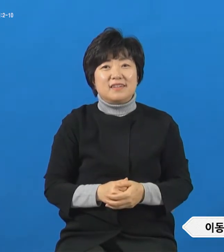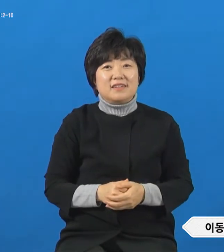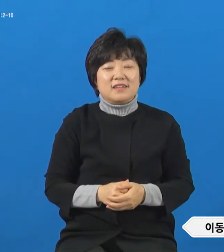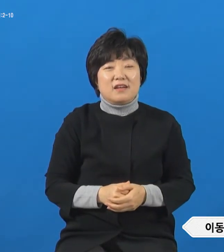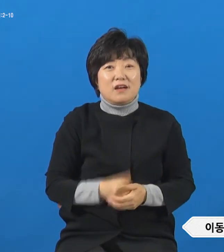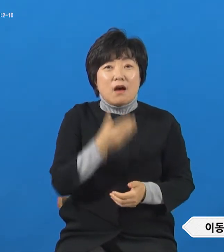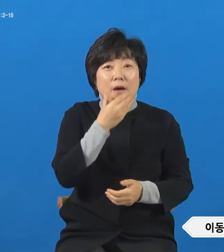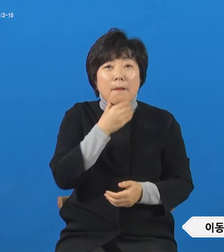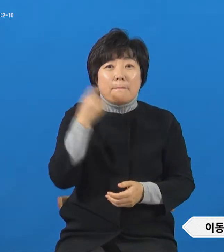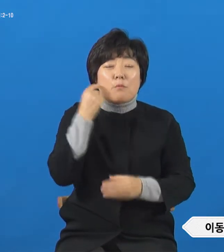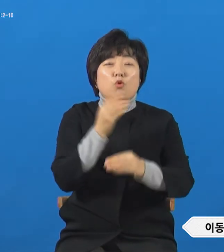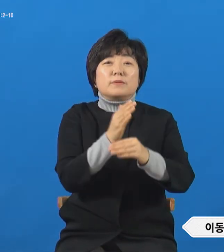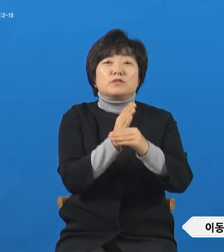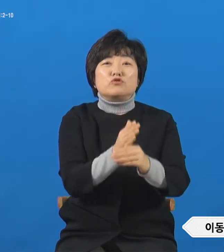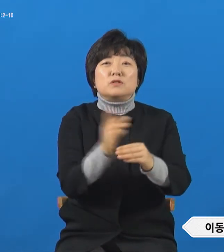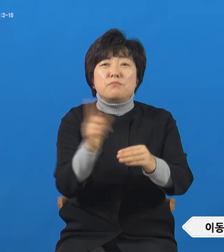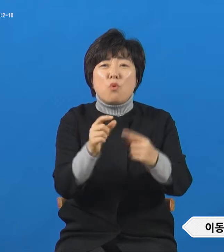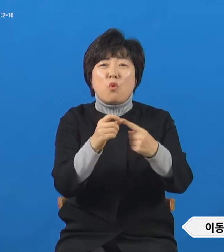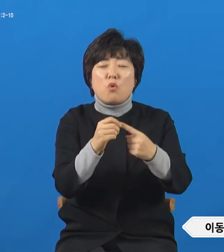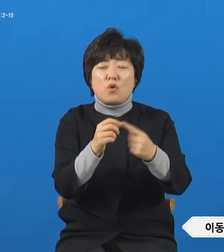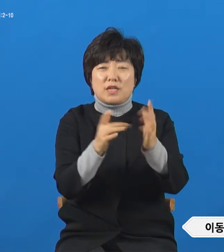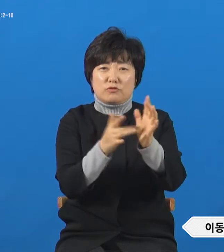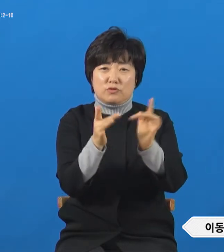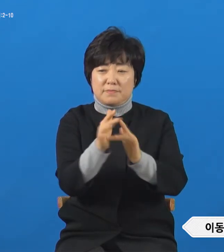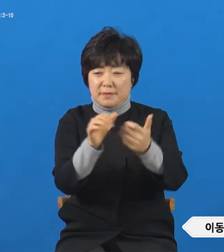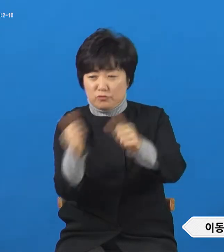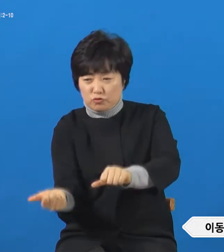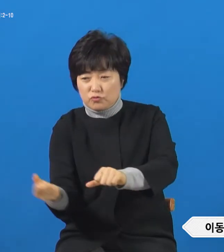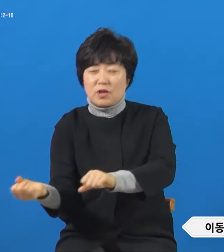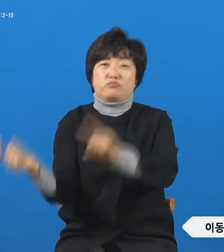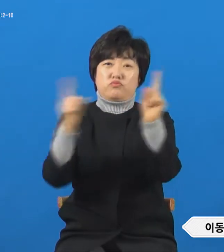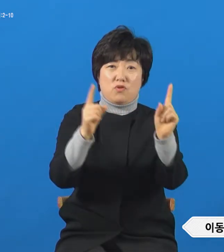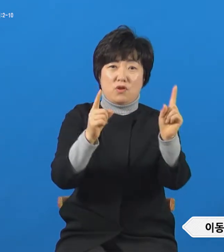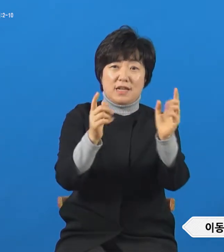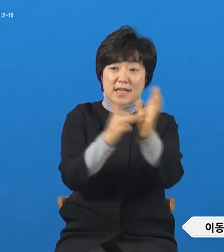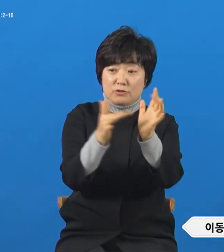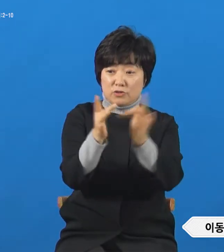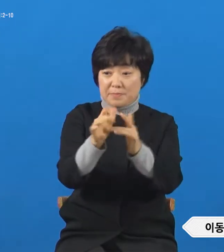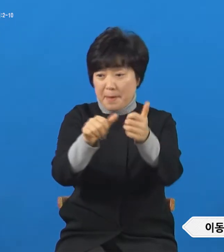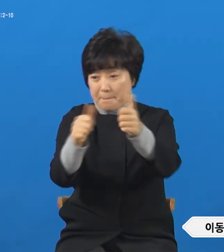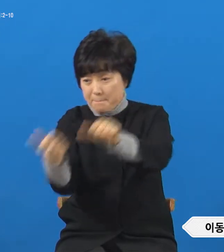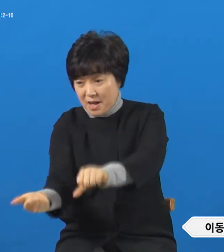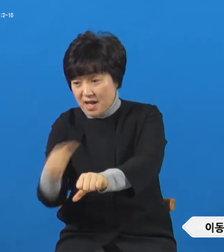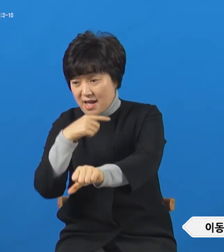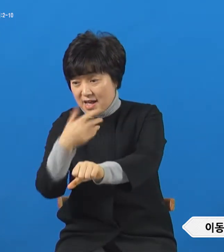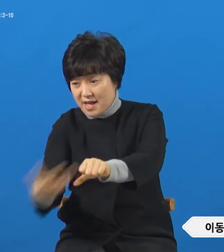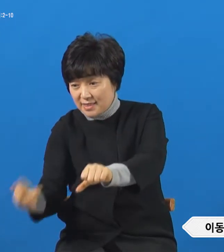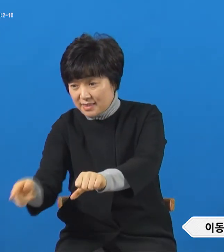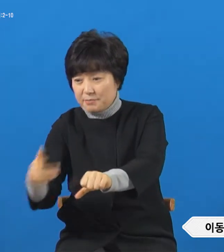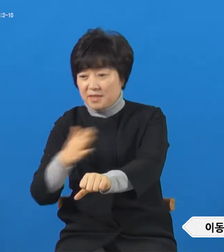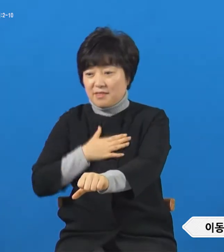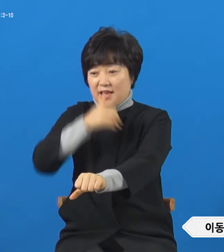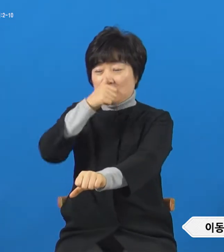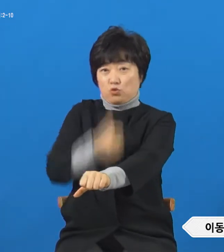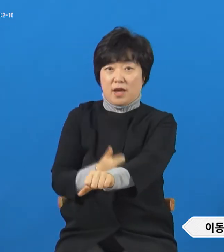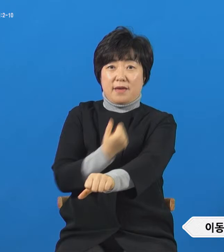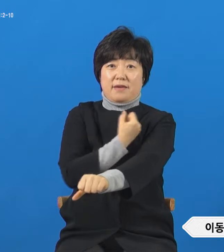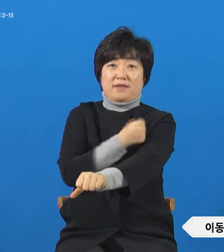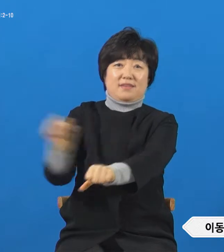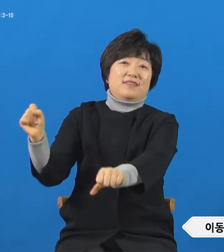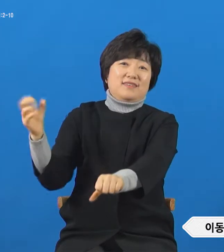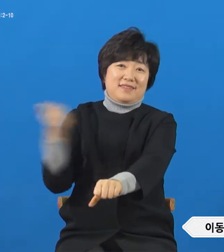것입니다. 복음의 핵심은 예수님의 죽음과 부활이에요. 왜? 예수님의 죽으심으로 피 흘림으로 우리가 죄 사함 받았으니까.